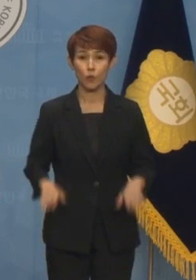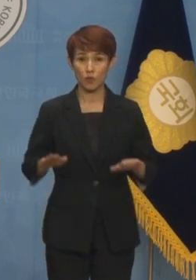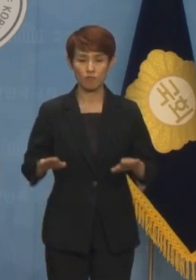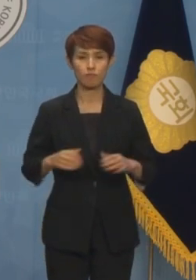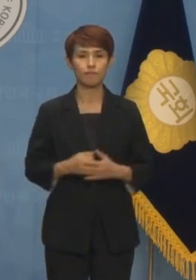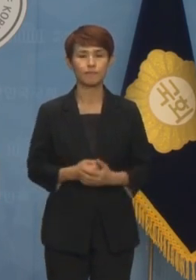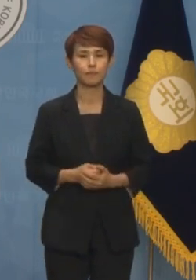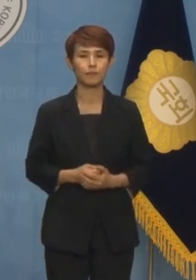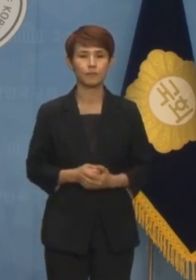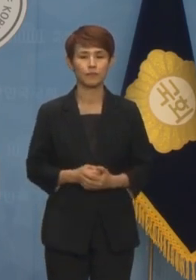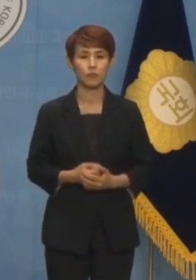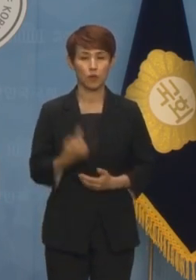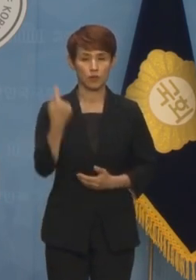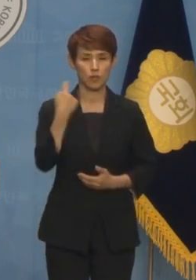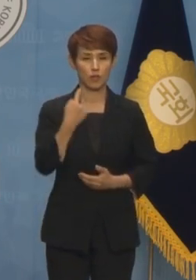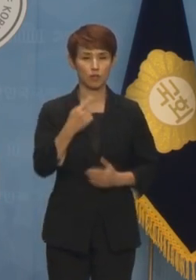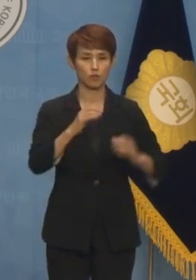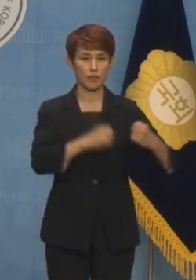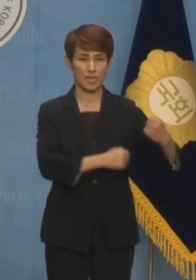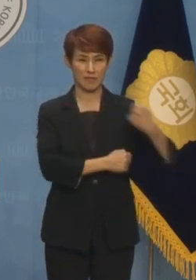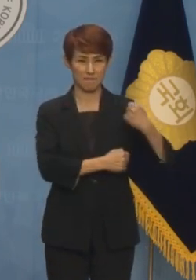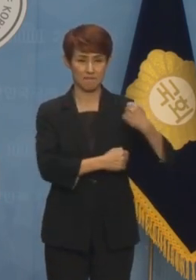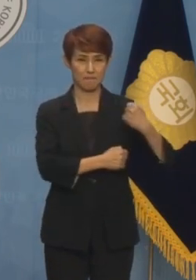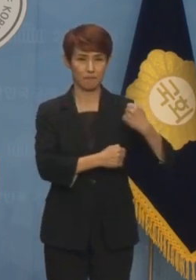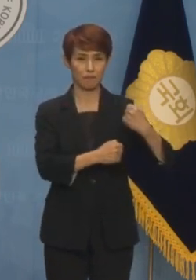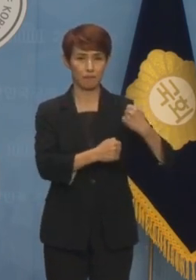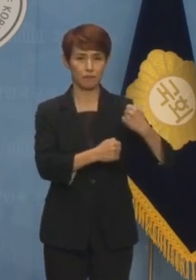국민의힘 조세재정 특위에서